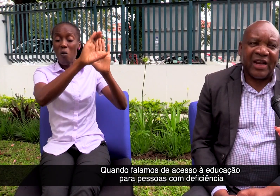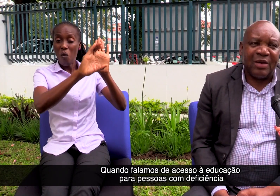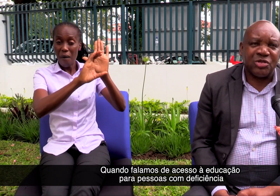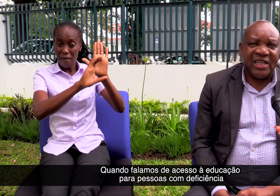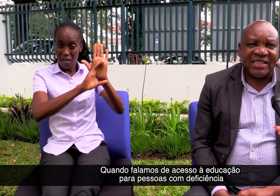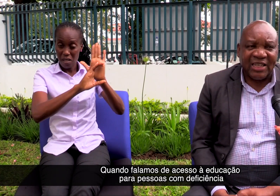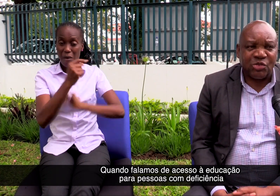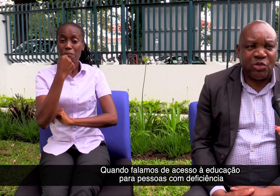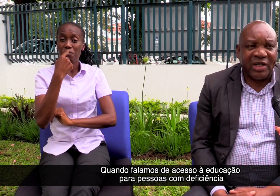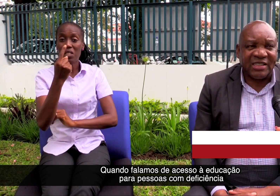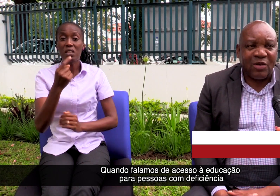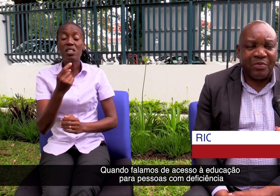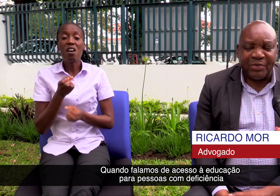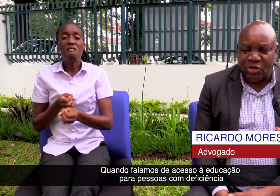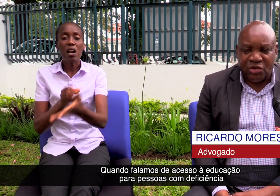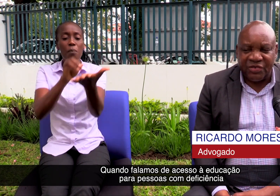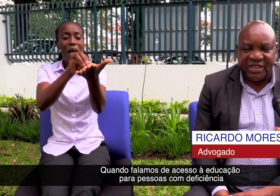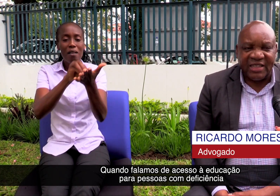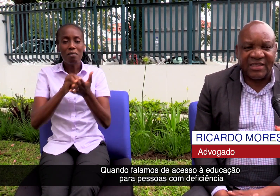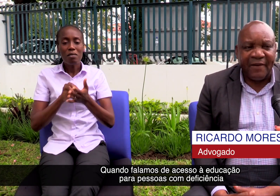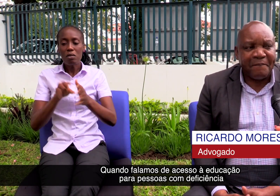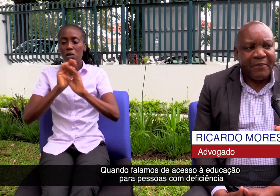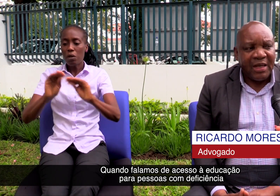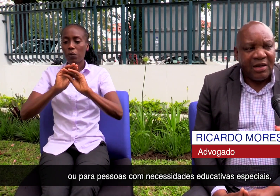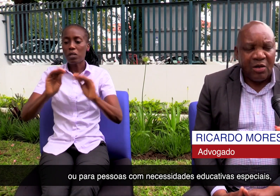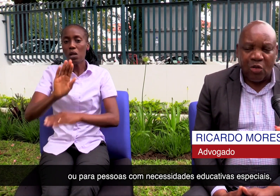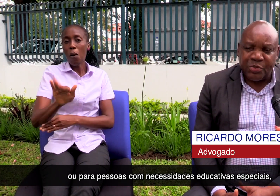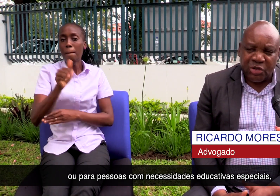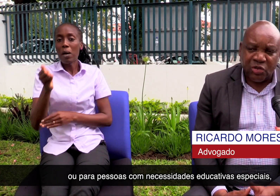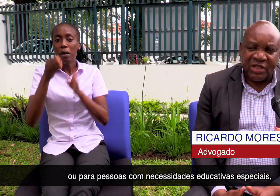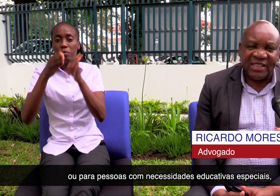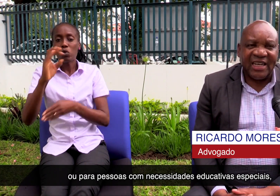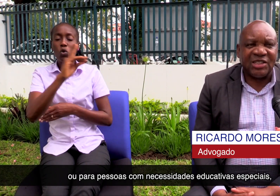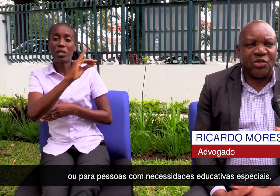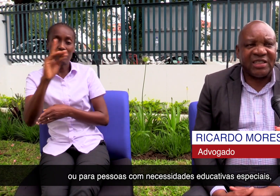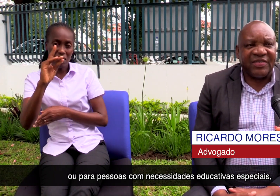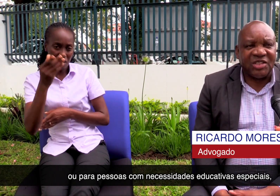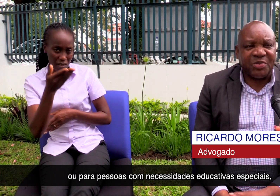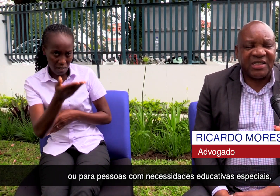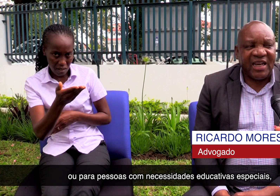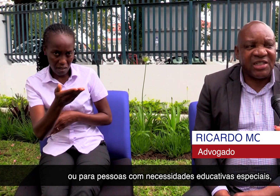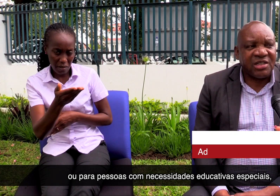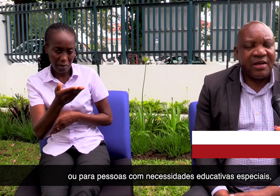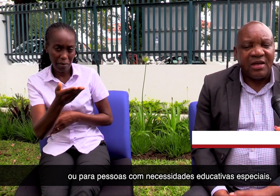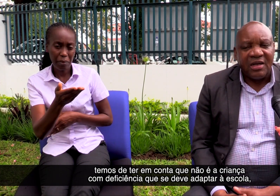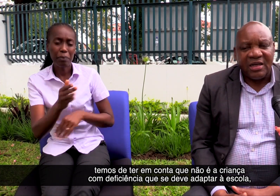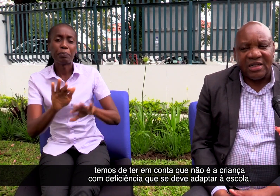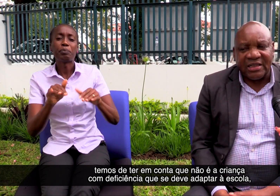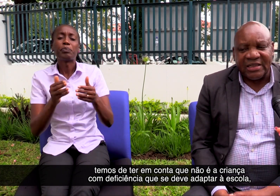Quando falamos de acesso à educação para pessoas com deficiência ou com pessoas com necessidades educativas